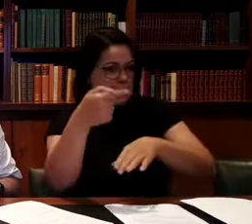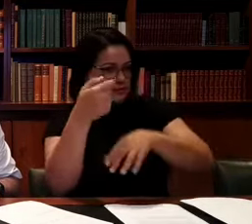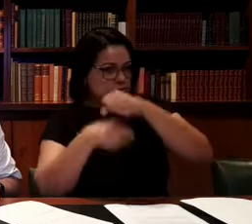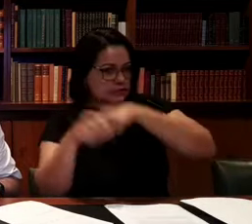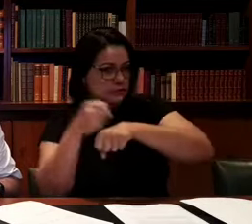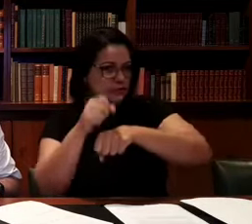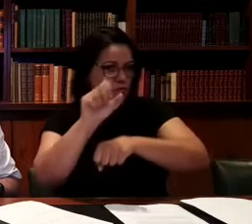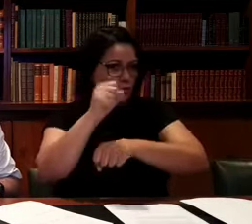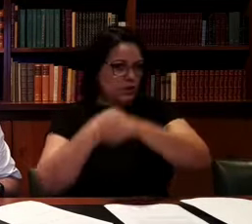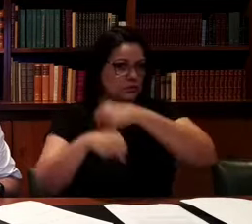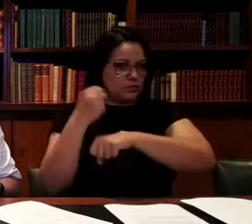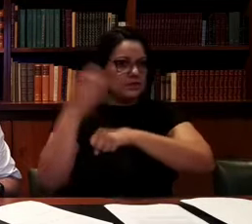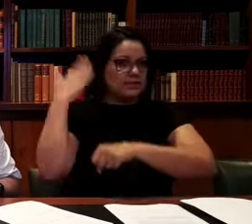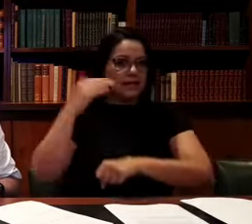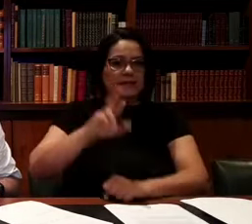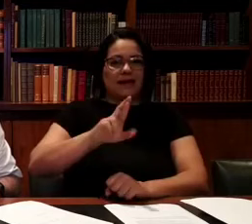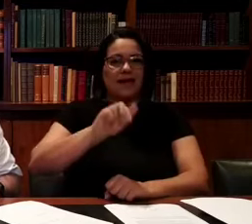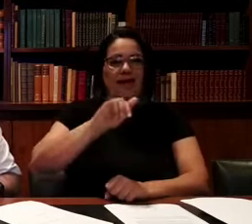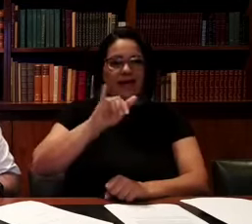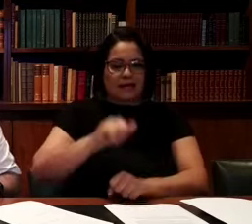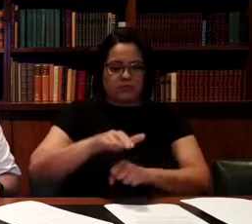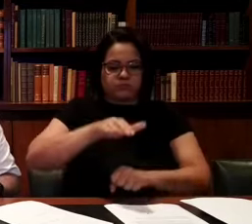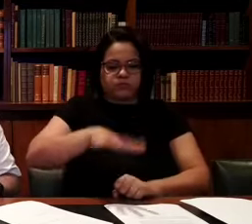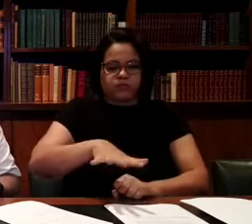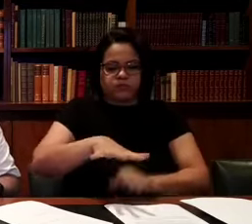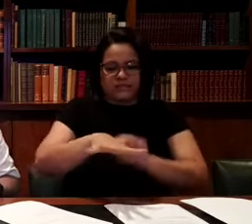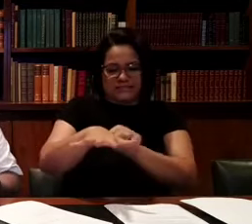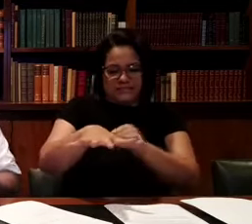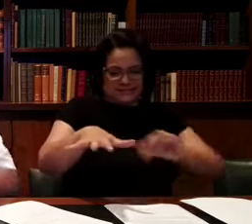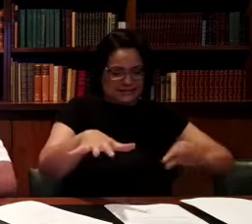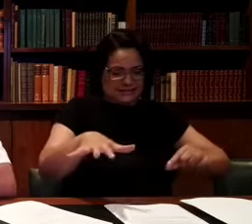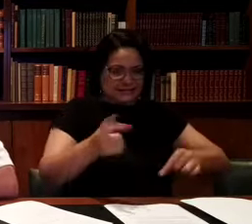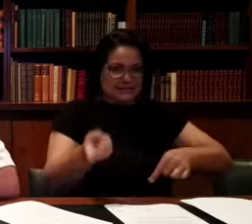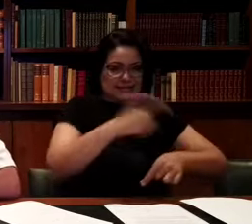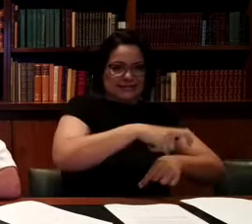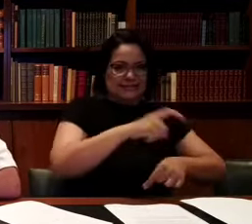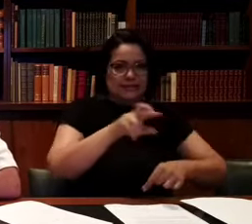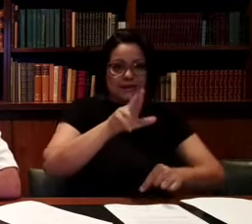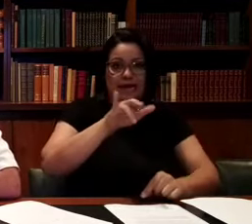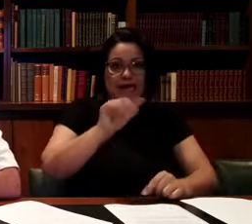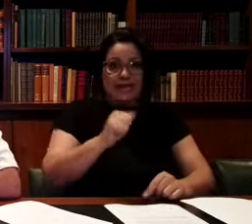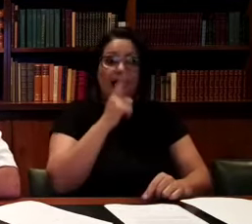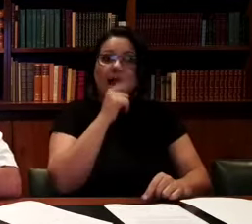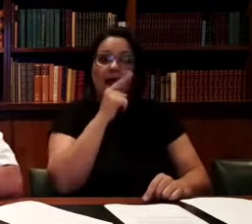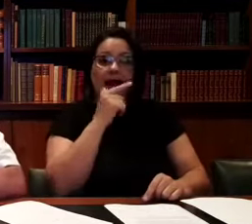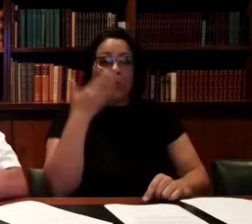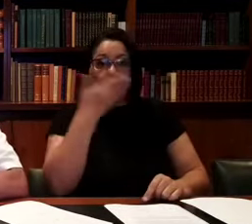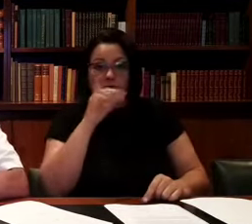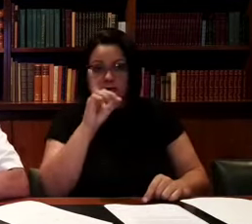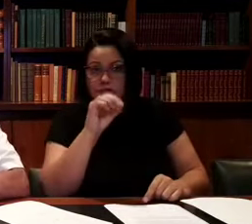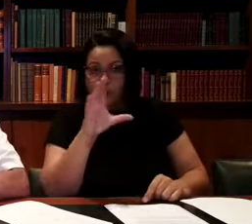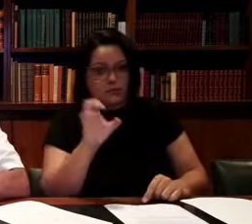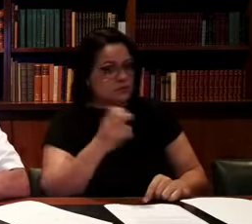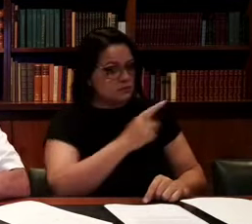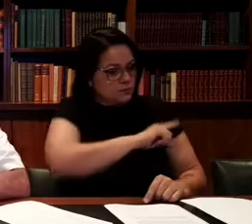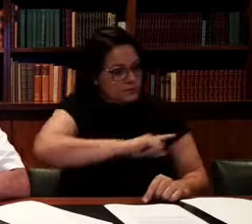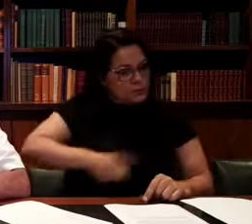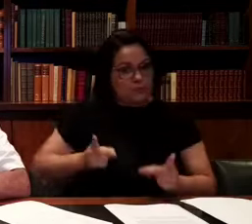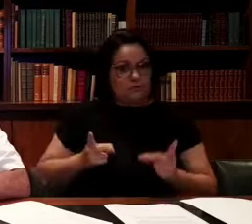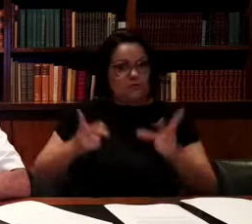anos a raia de água doce não eram autorizadas a serem comercializadas no Brasil e